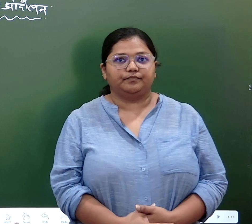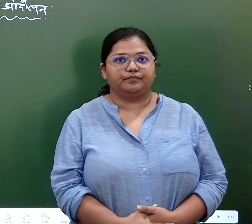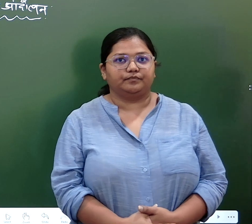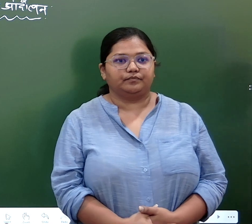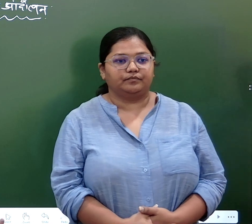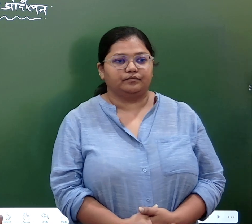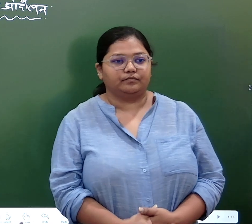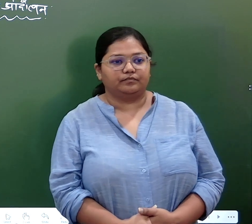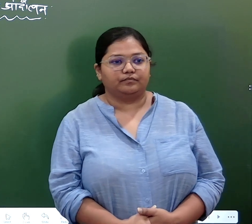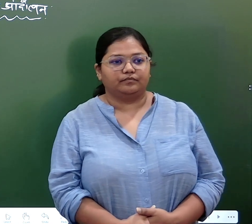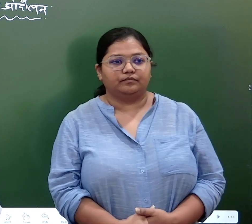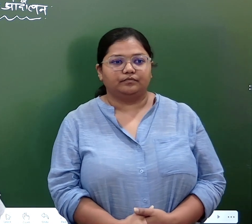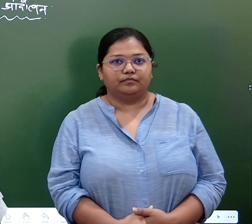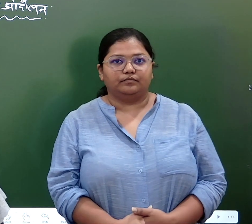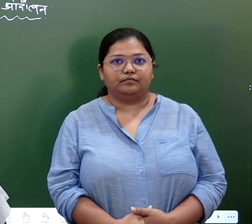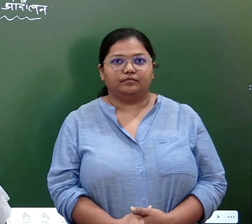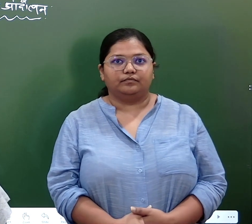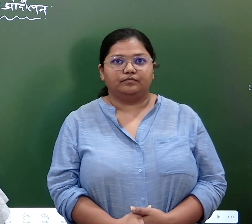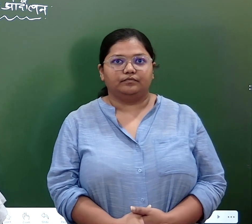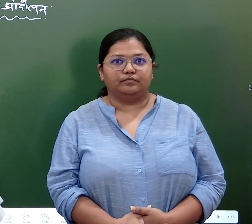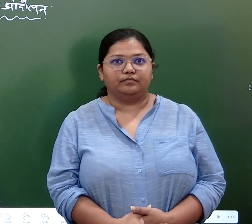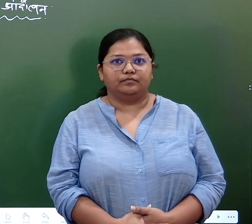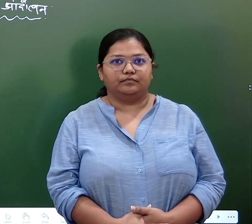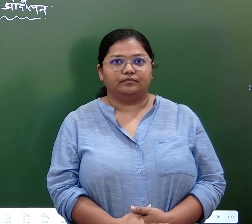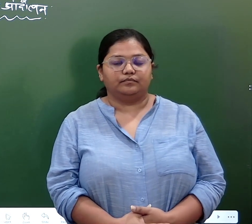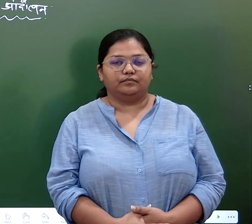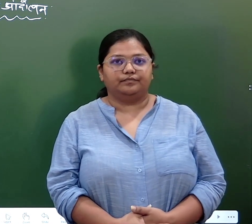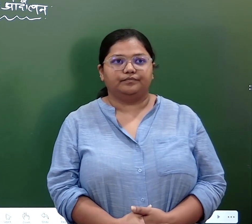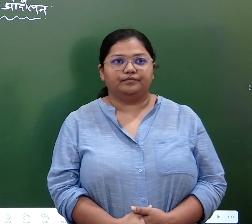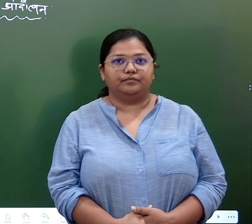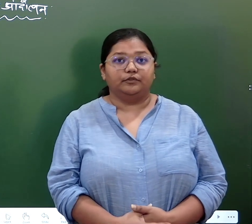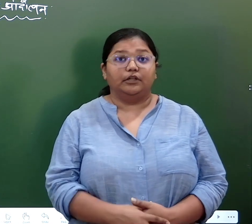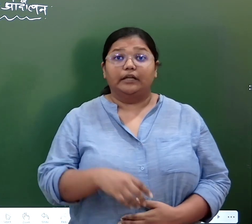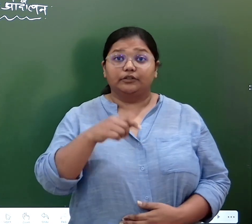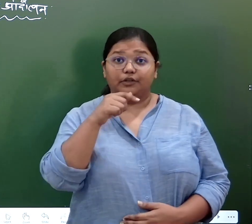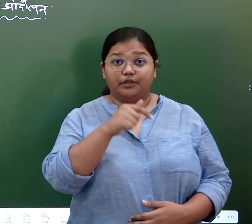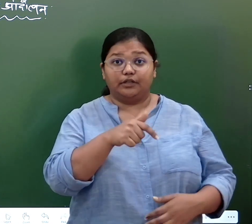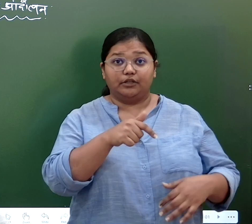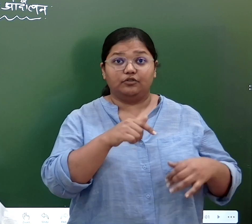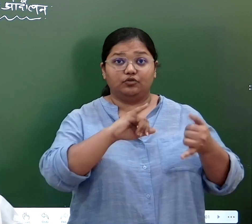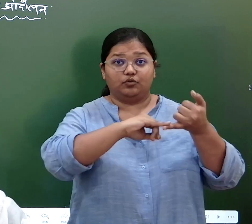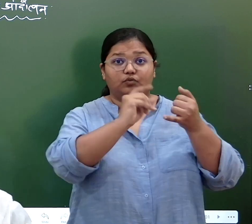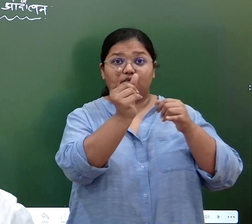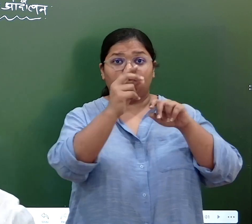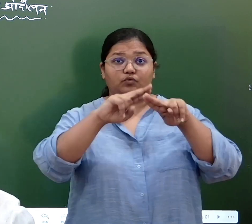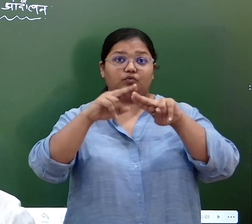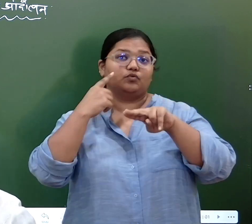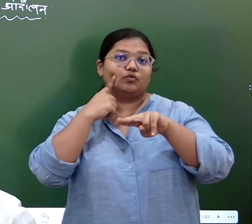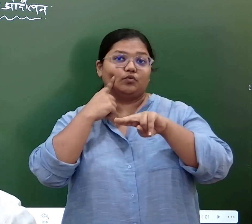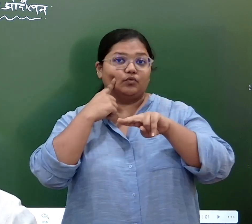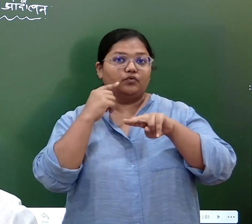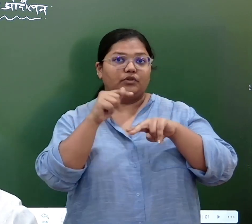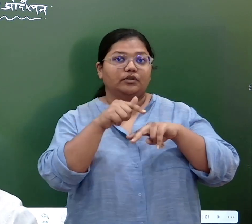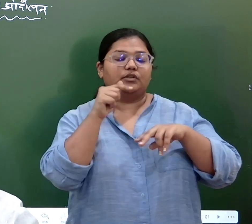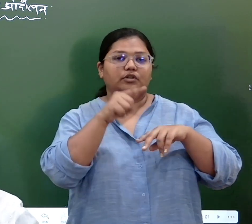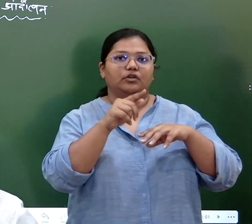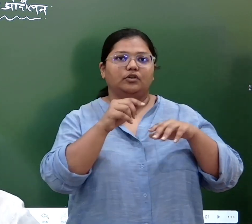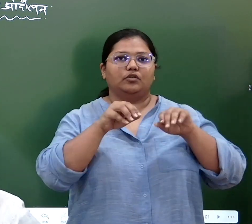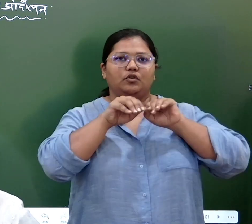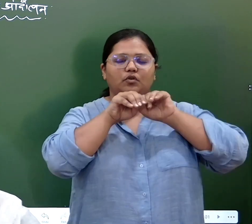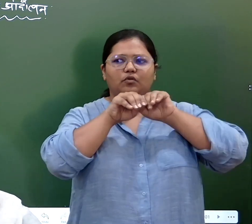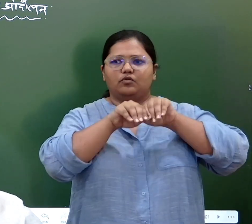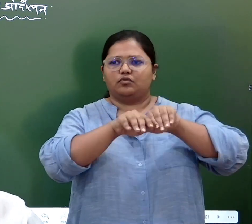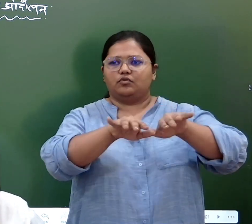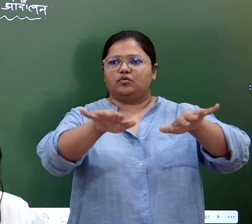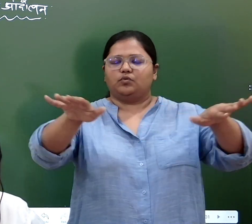व्यापक रूप में जो है वो फैलना स्टार्ट हो गया था, है ना। तो वैसे ही जो है वो हम उसी से ही रिलेटेड हम